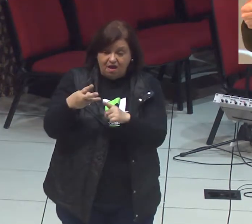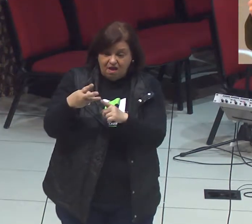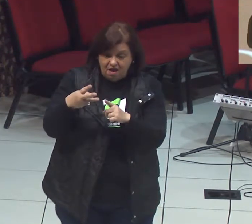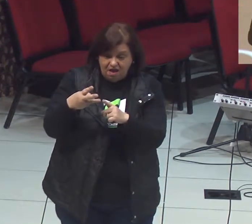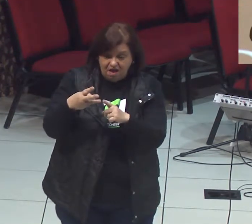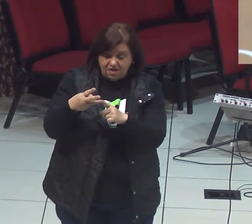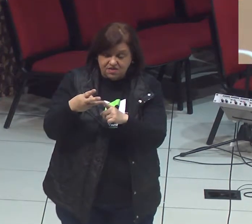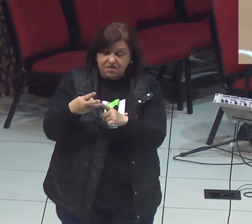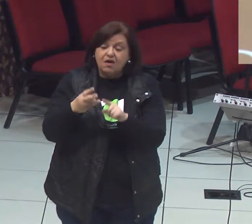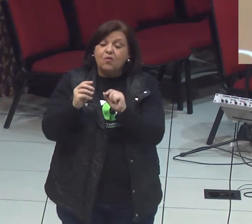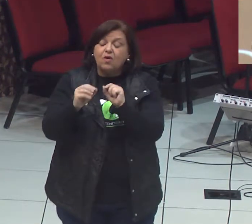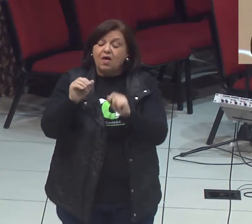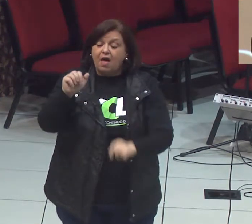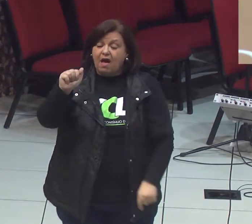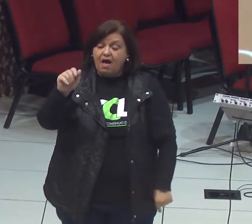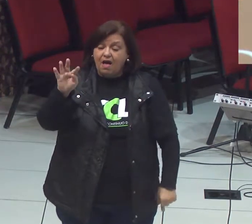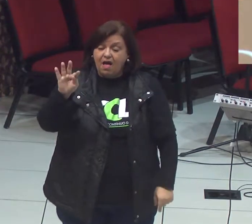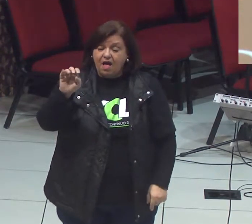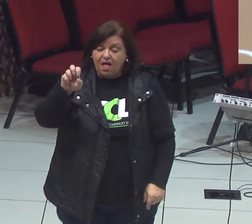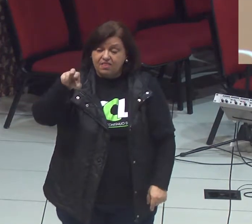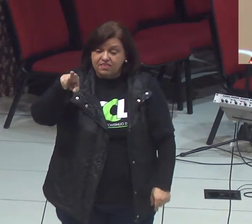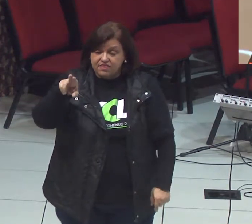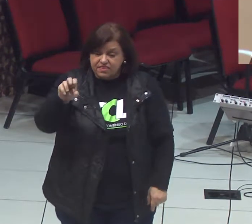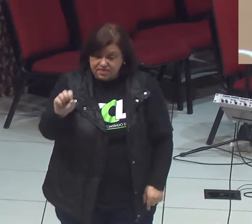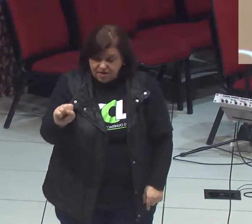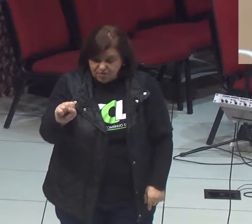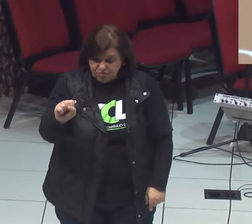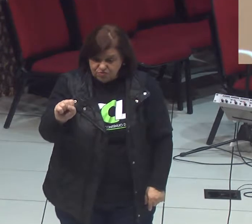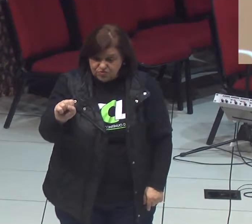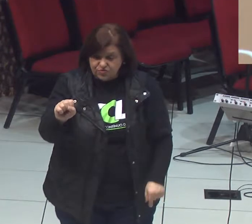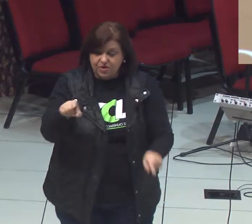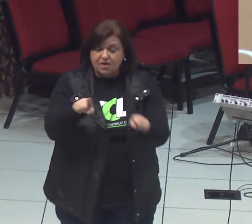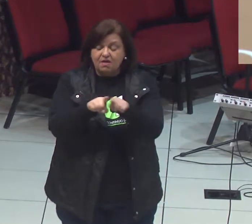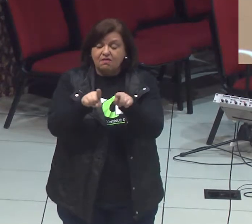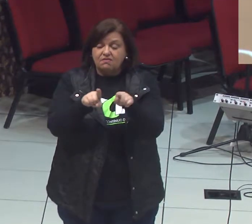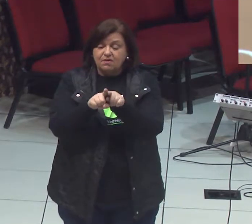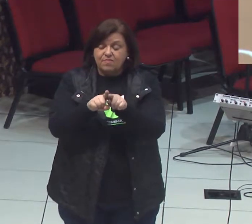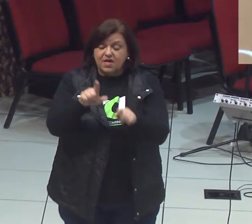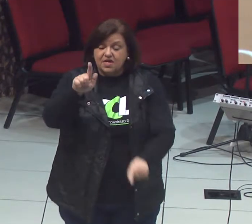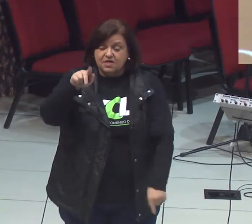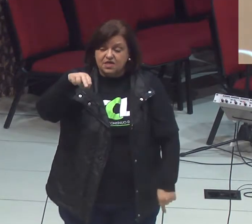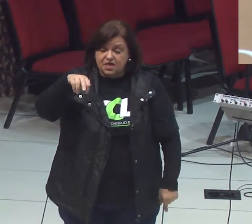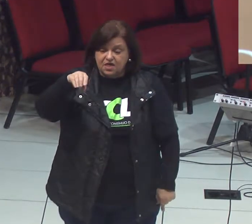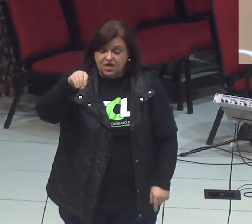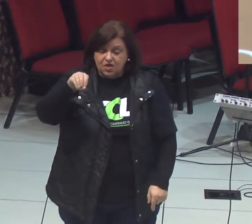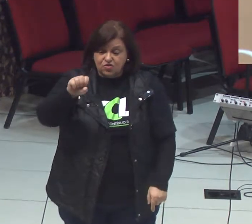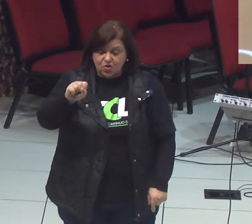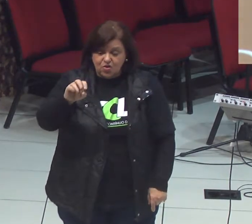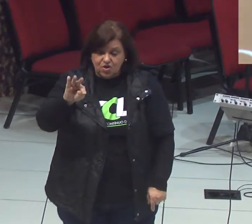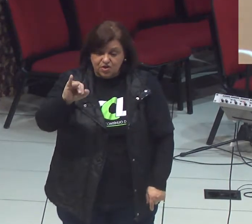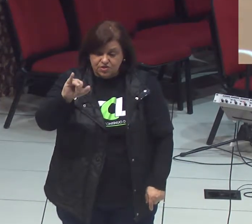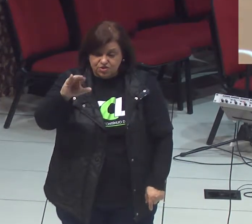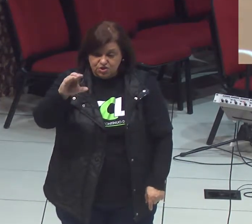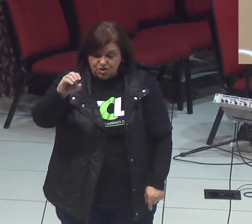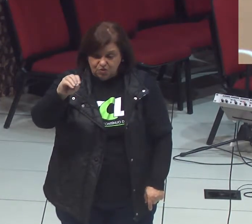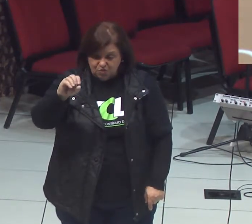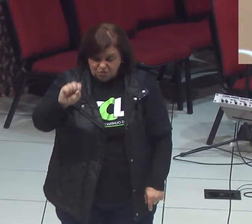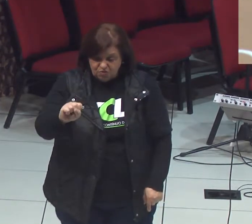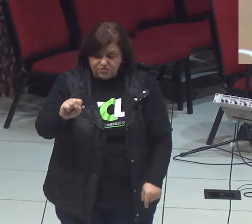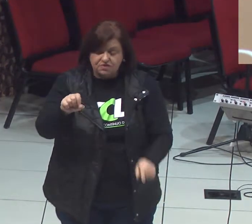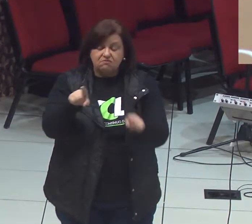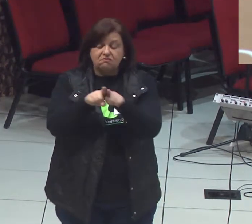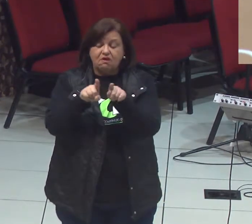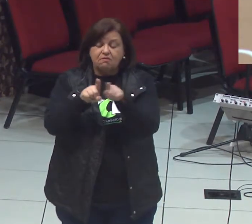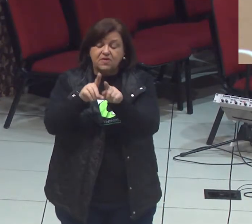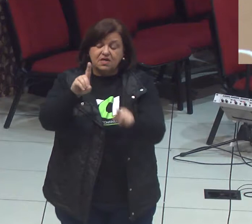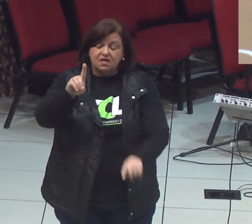os ateus, os gnósticos e os deístas, né? Não sei se você tem noção, nós não temos tempo de entrar no mérito